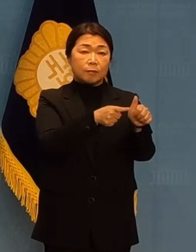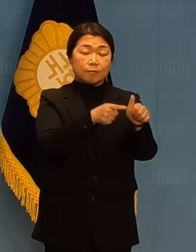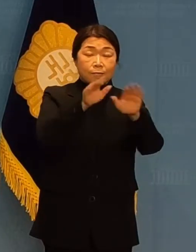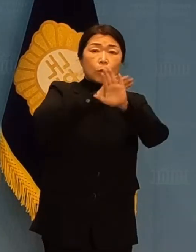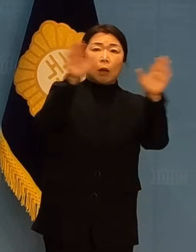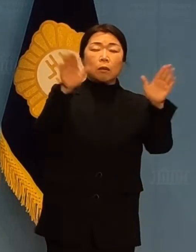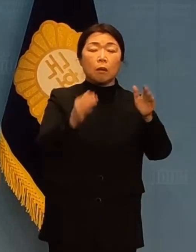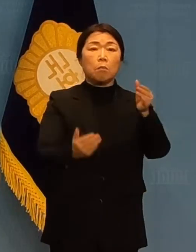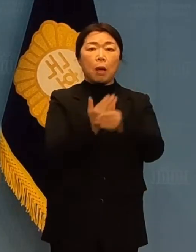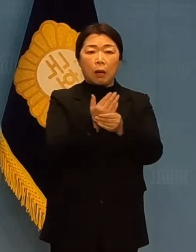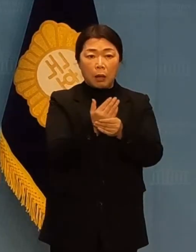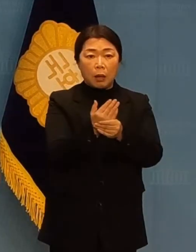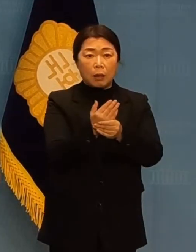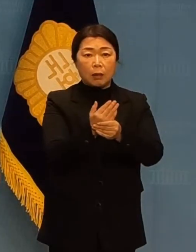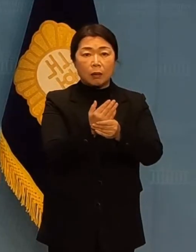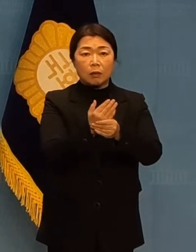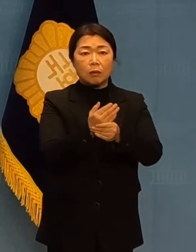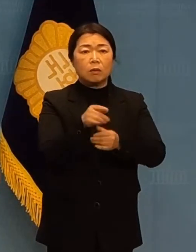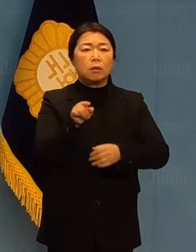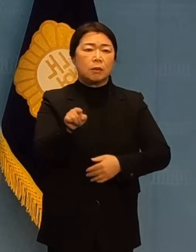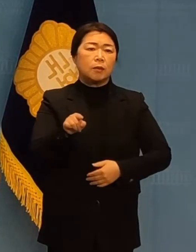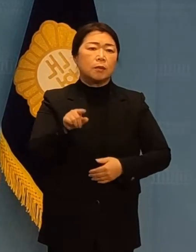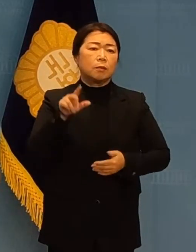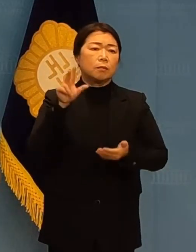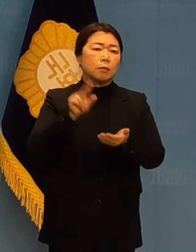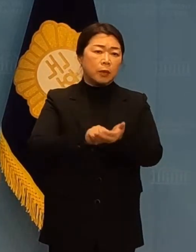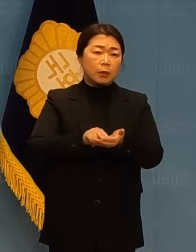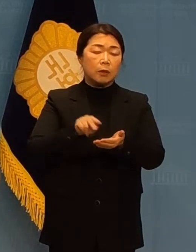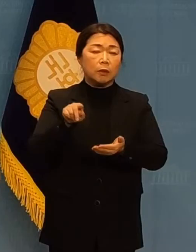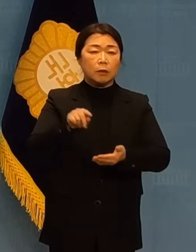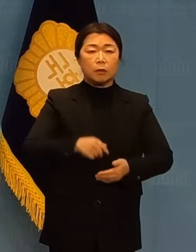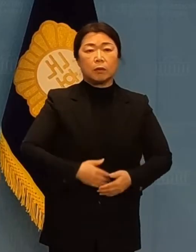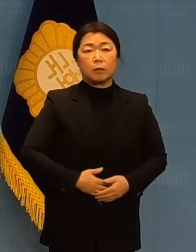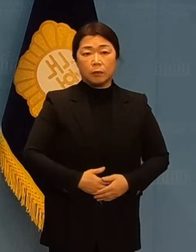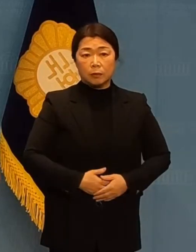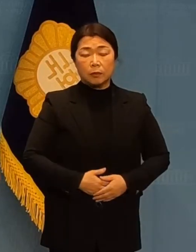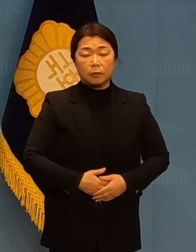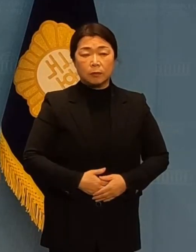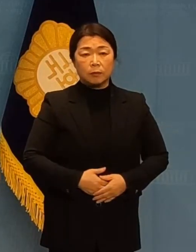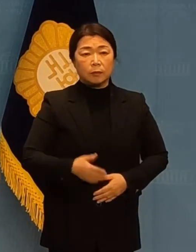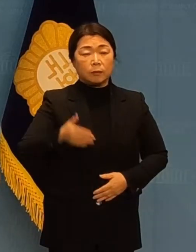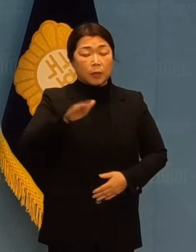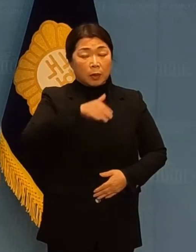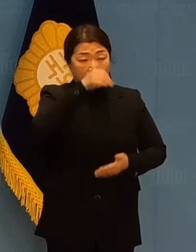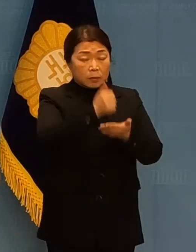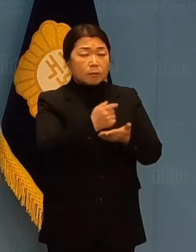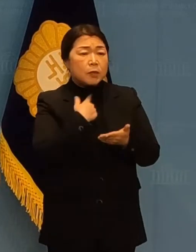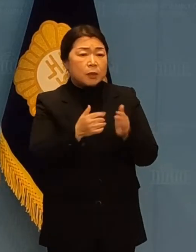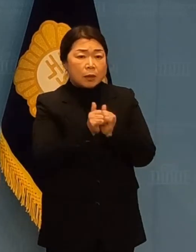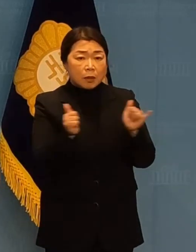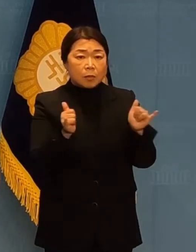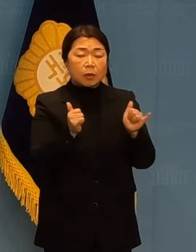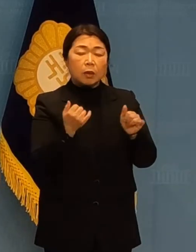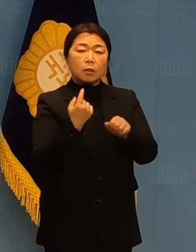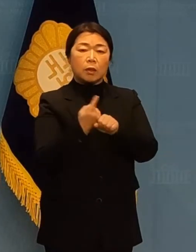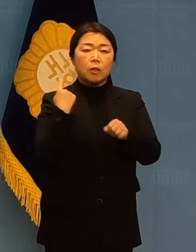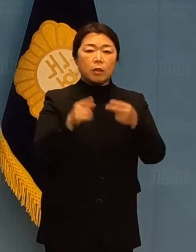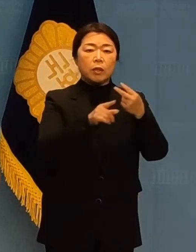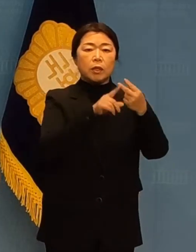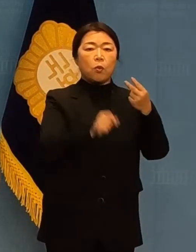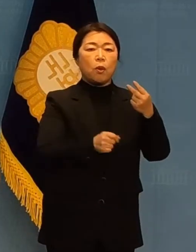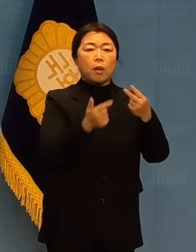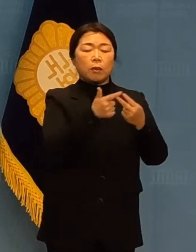대낮에 발생한 이 정치 테러입니다. 그러나 범인은 지난해 2월